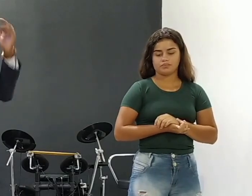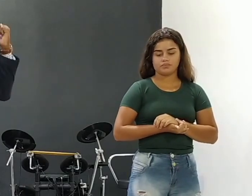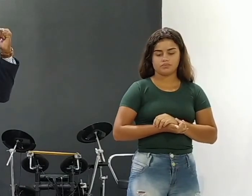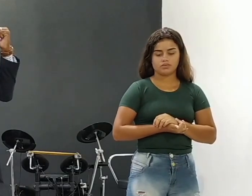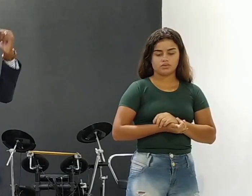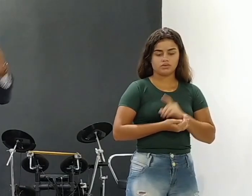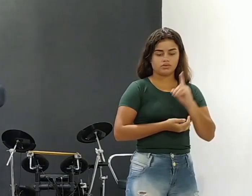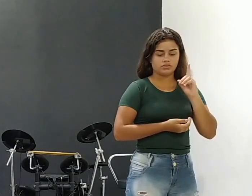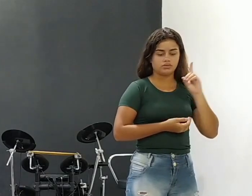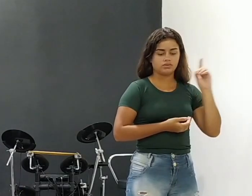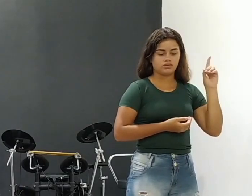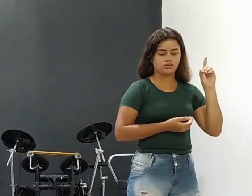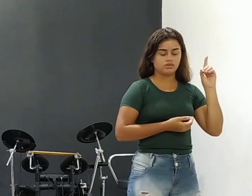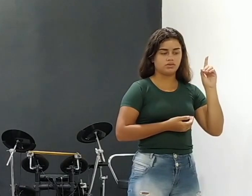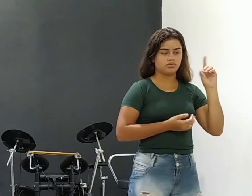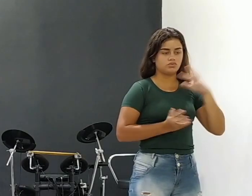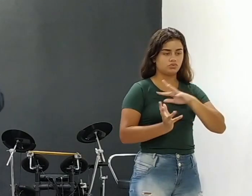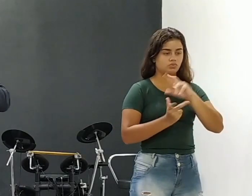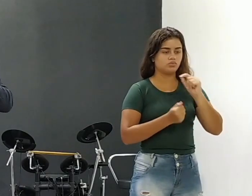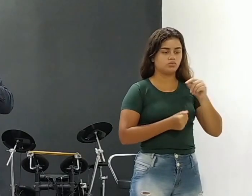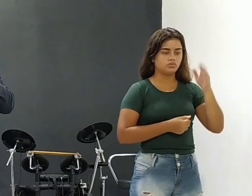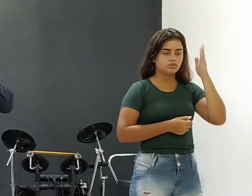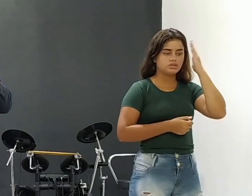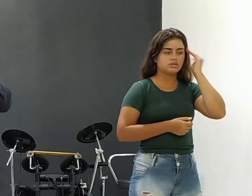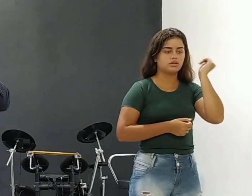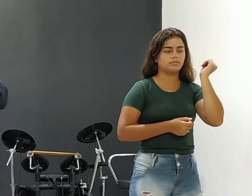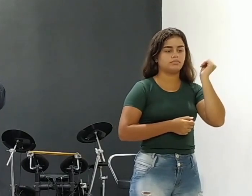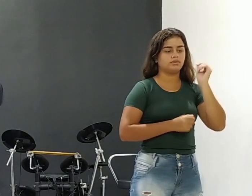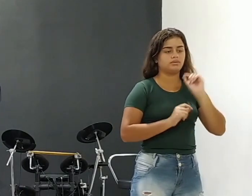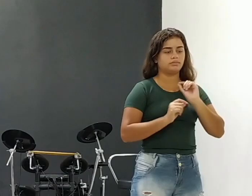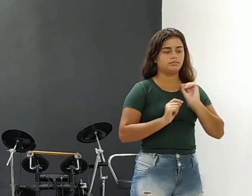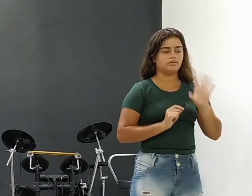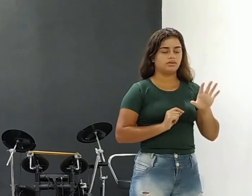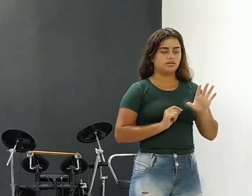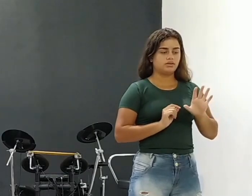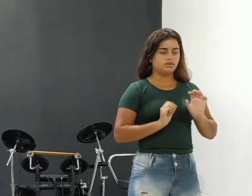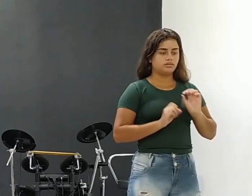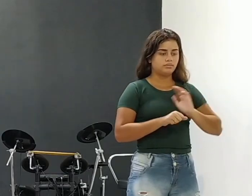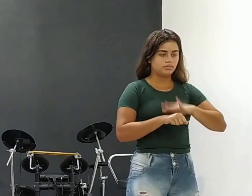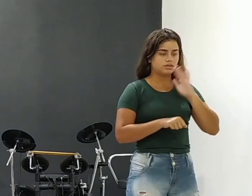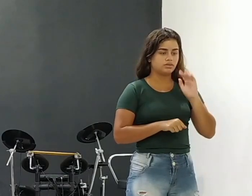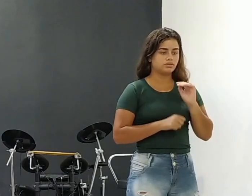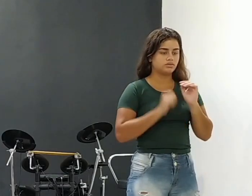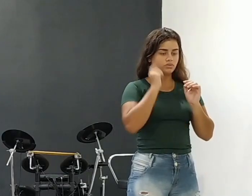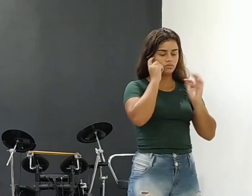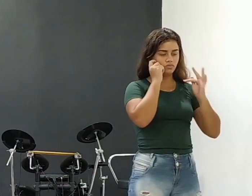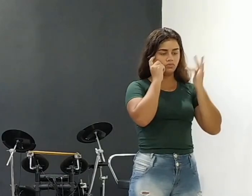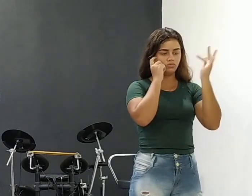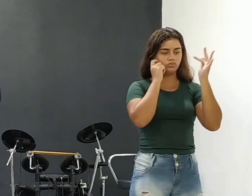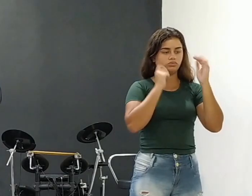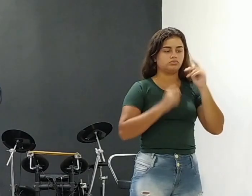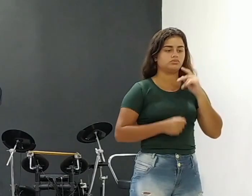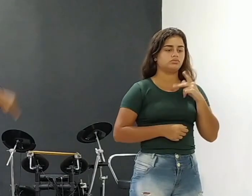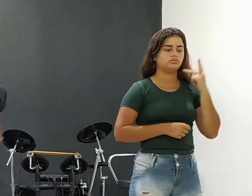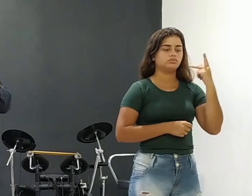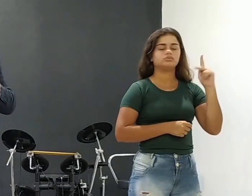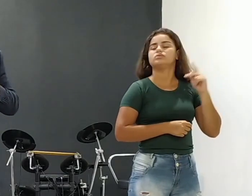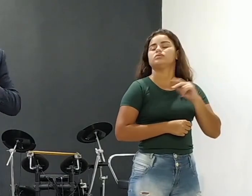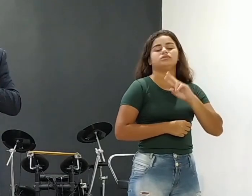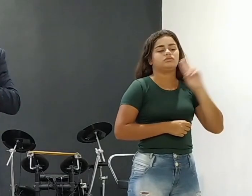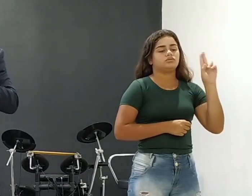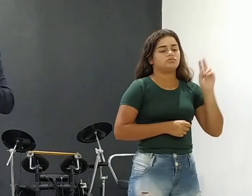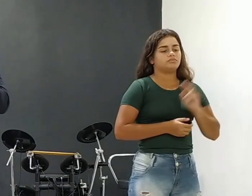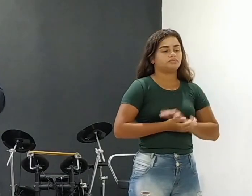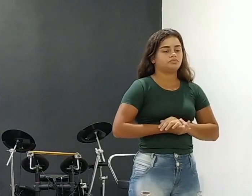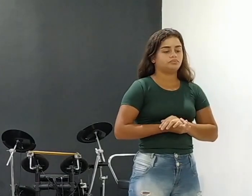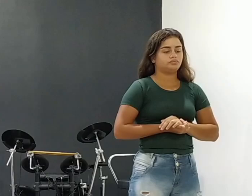o mundo sabem de onde você saiu, mas só Deus sabe onde Ele vai te colocar. Porque o que Ele tem na tua vida o homem não pode